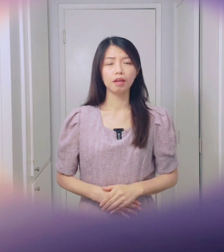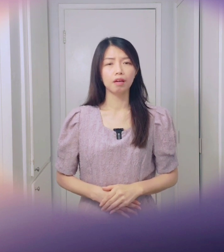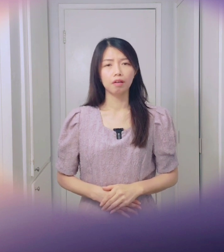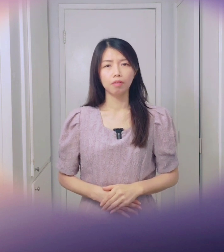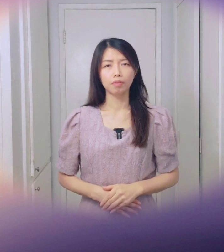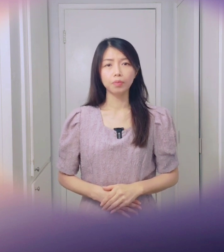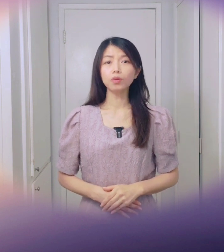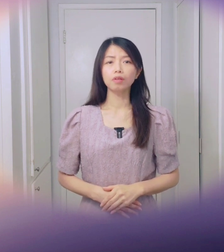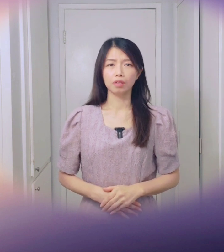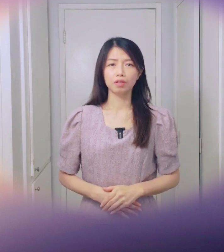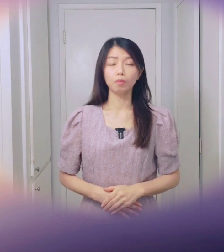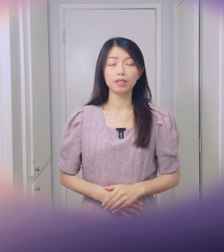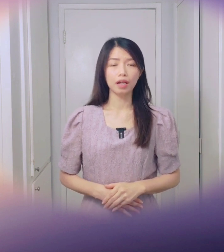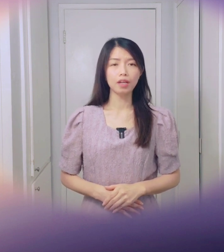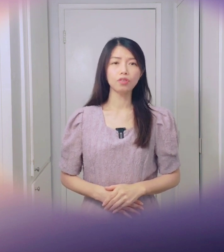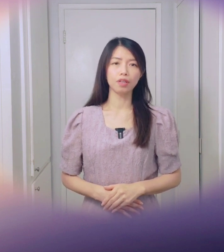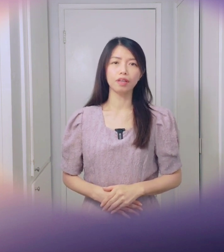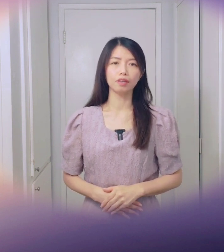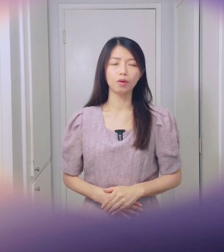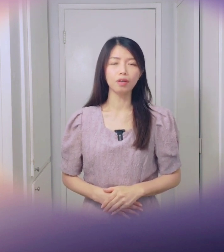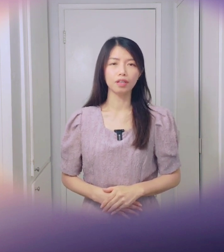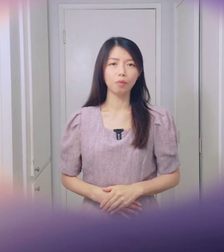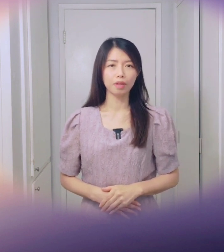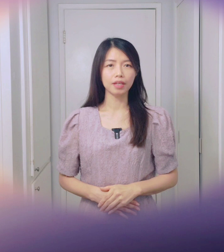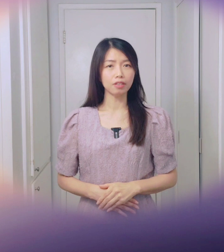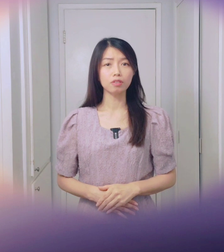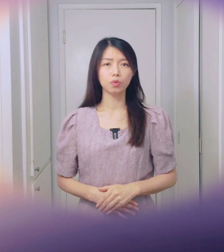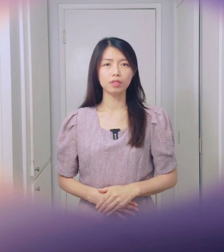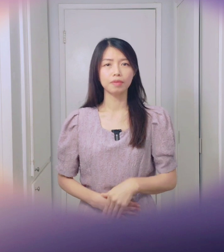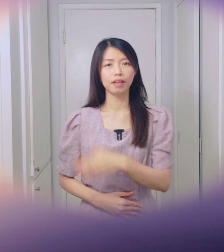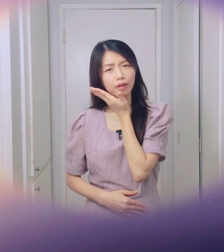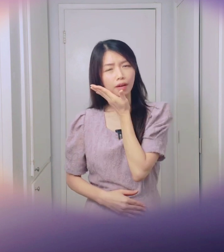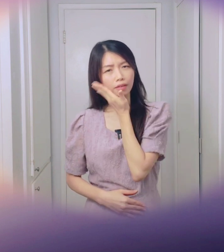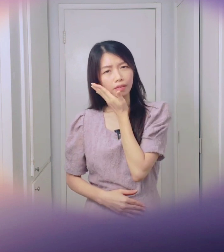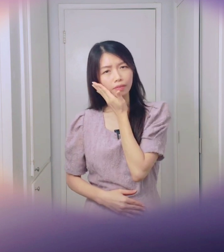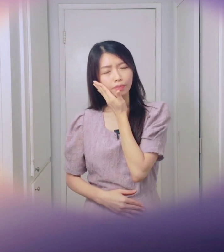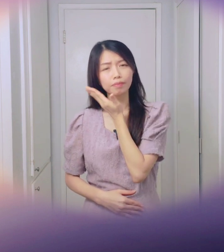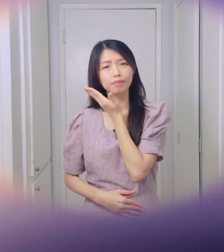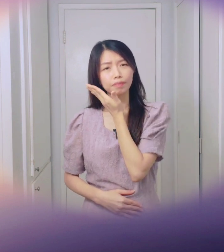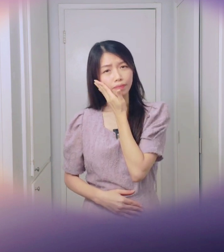반드시 표정을 정말 잘 해주셔야 된다는 거 잊어버리지 않으셨으면 좋겠습니다.